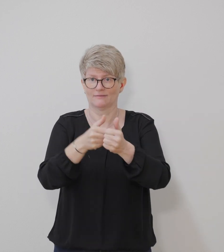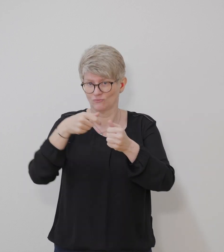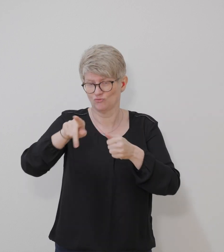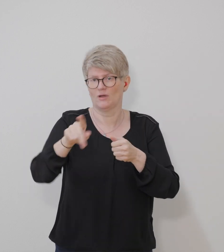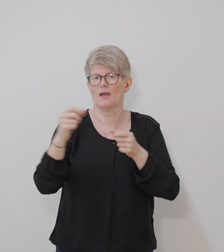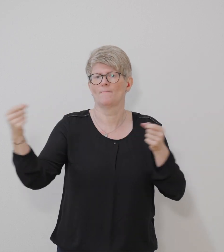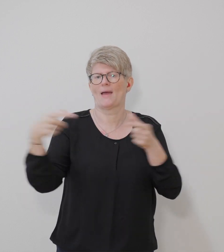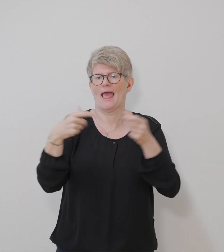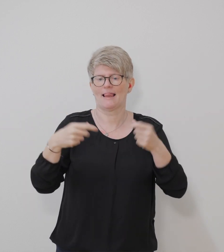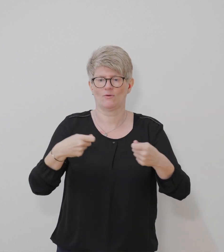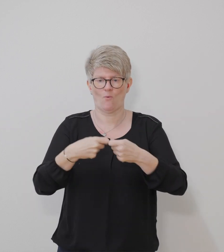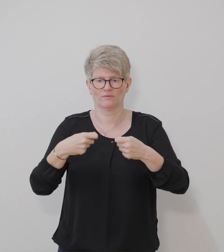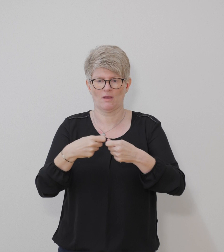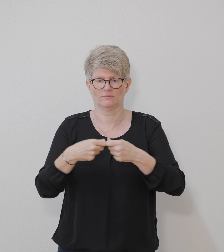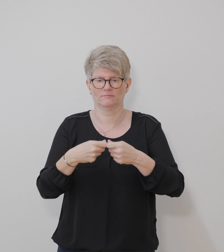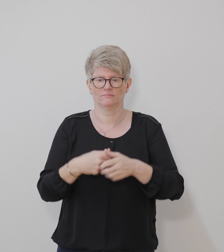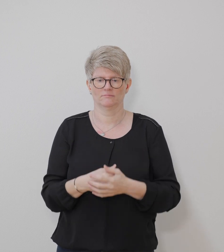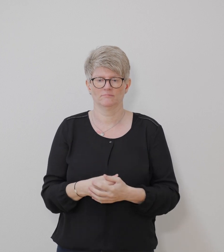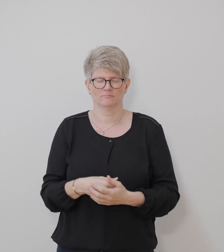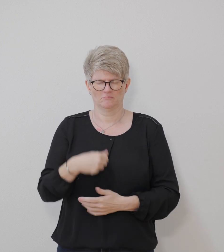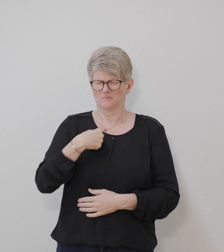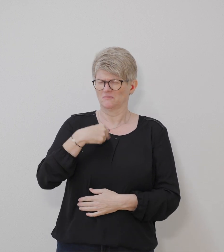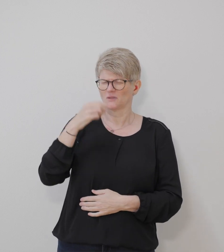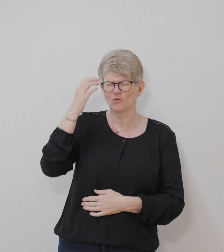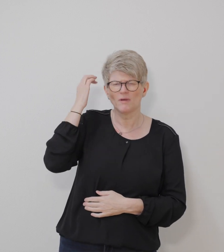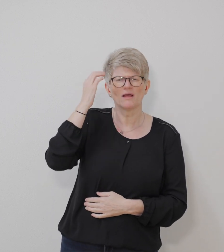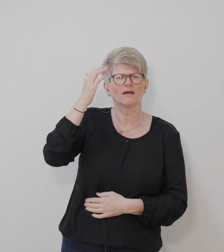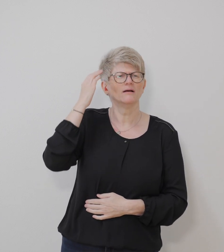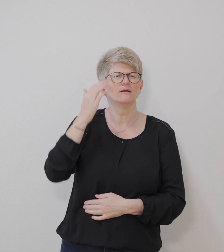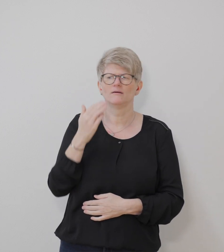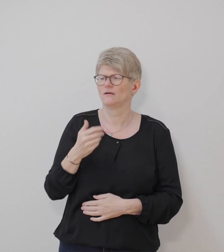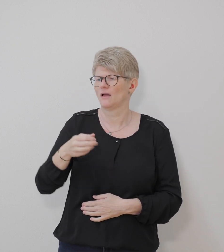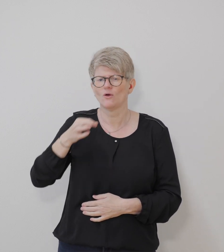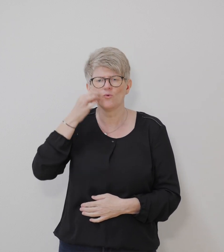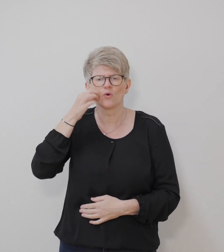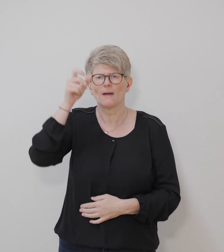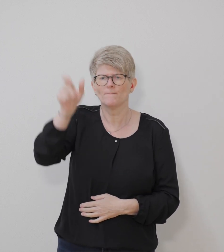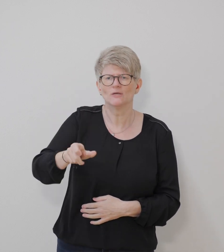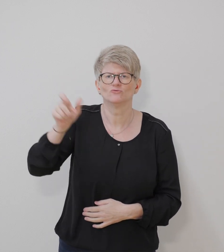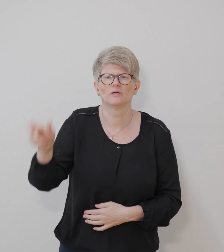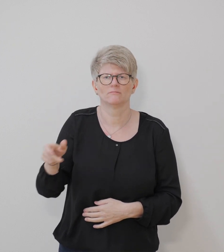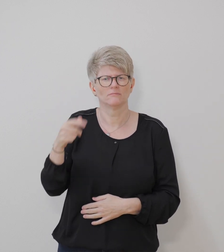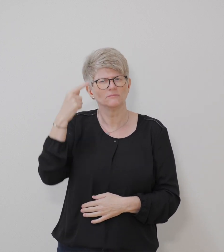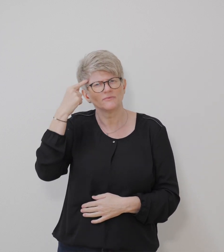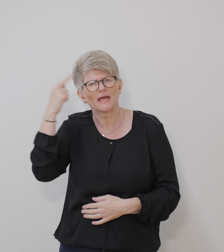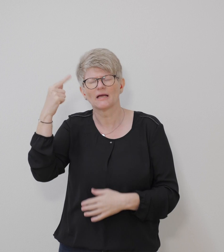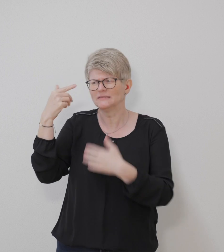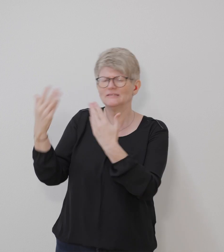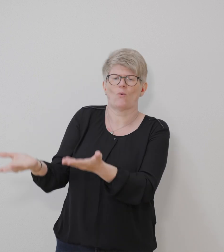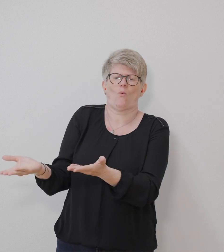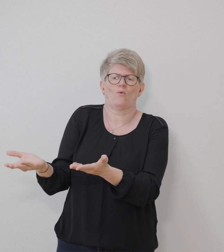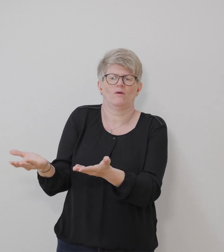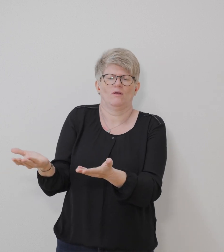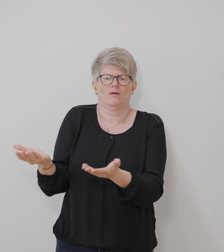Was bringt einen jungen Menschen dazu, überhaupt in Erwägung zu ziehen, sich das Leben zu nehmen? Es waren so